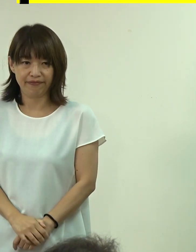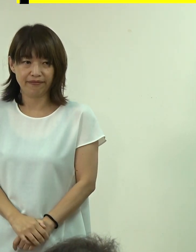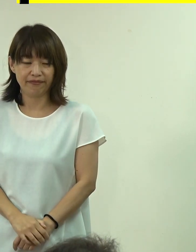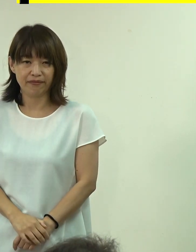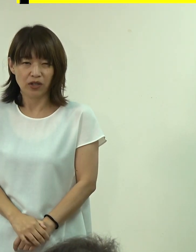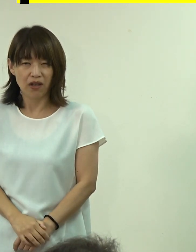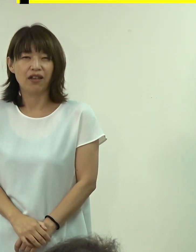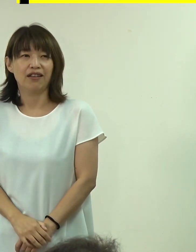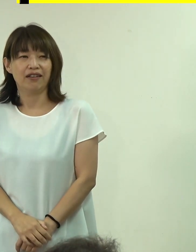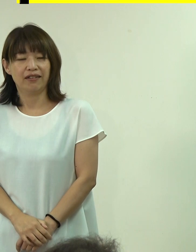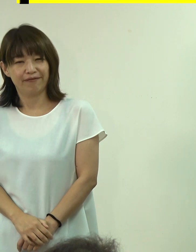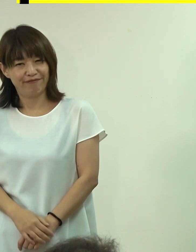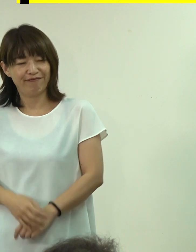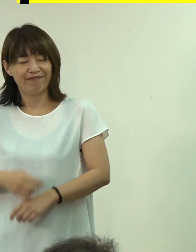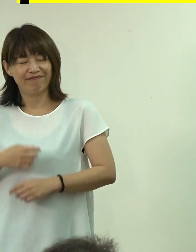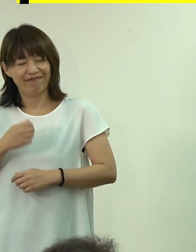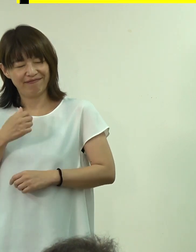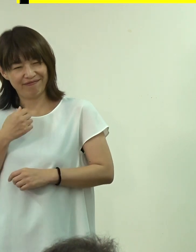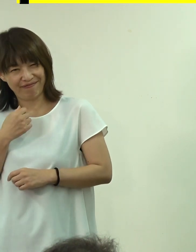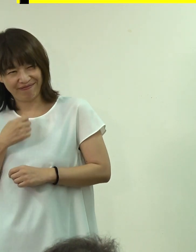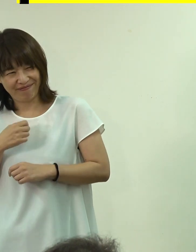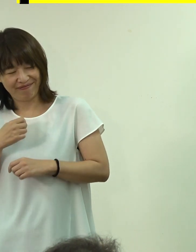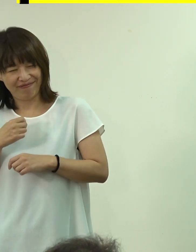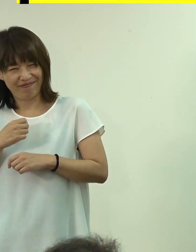もうこれは駄目だなと